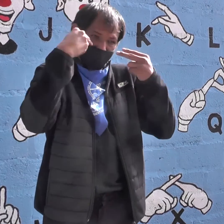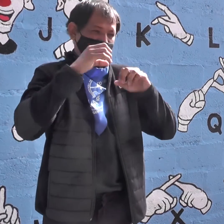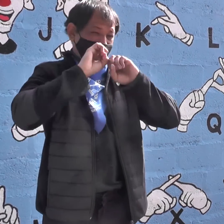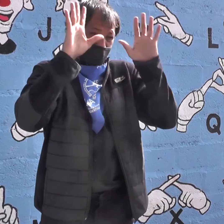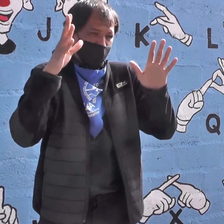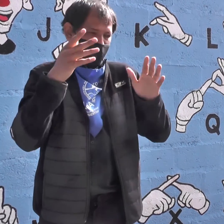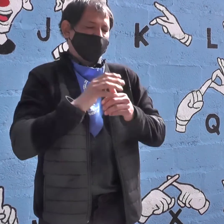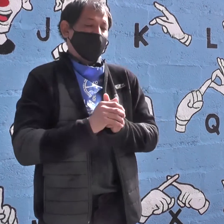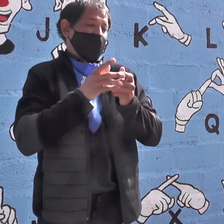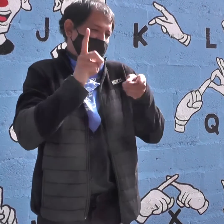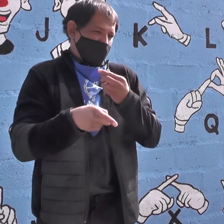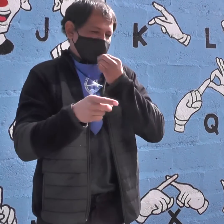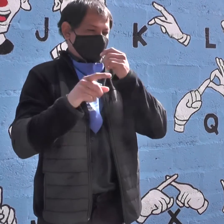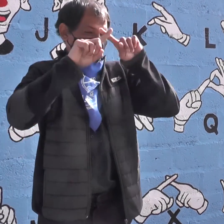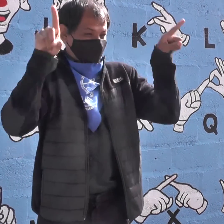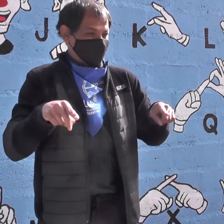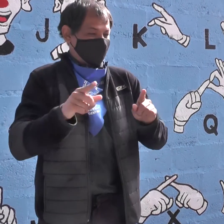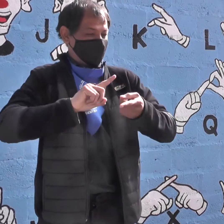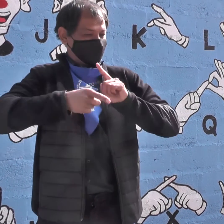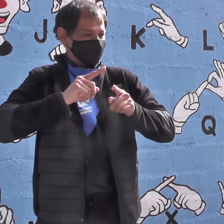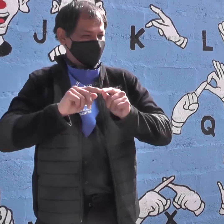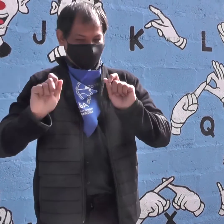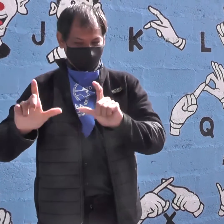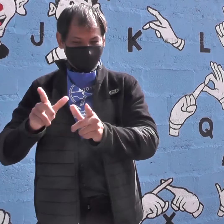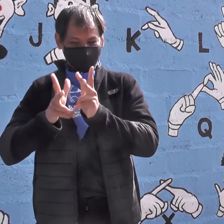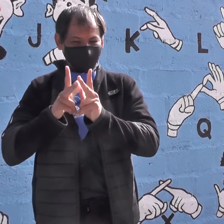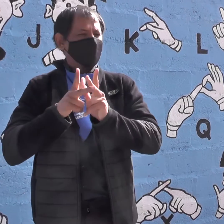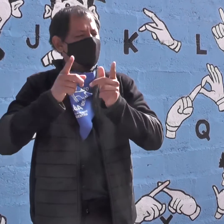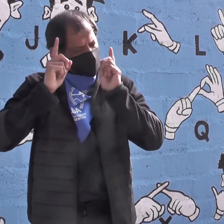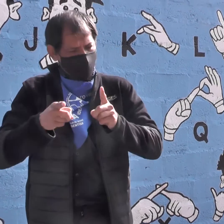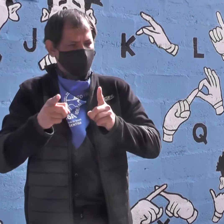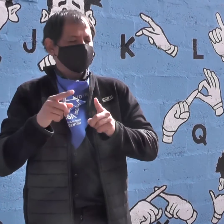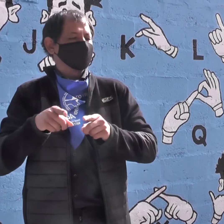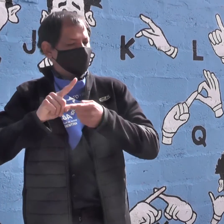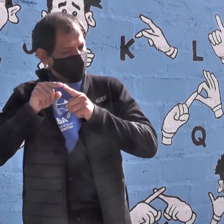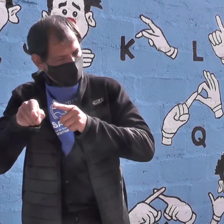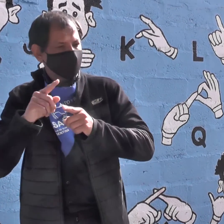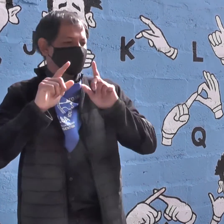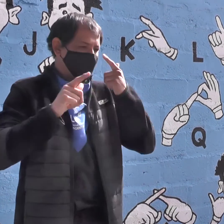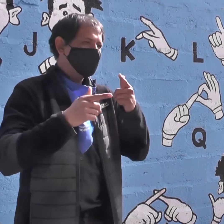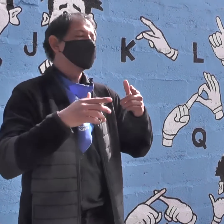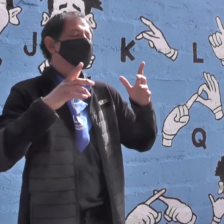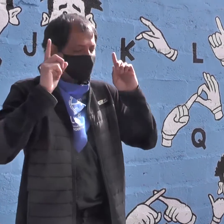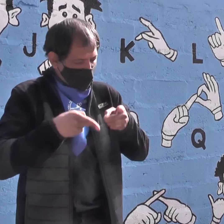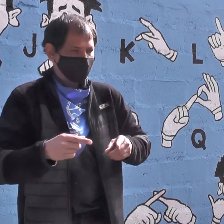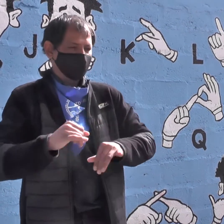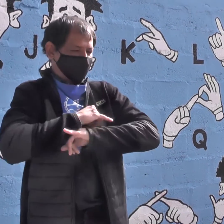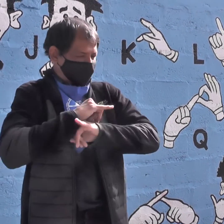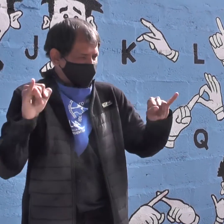¿no? Para que les aclaremos las dudas, podamos ver estos de trabajo junto con los